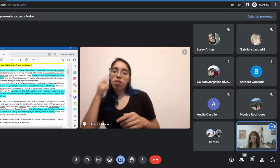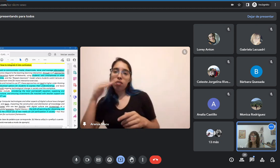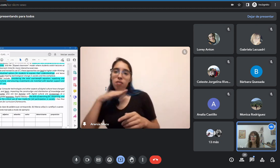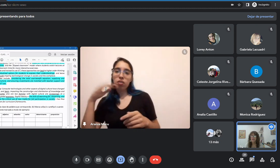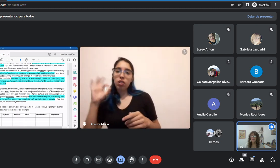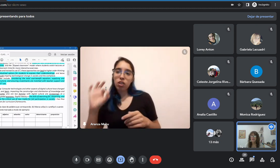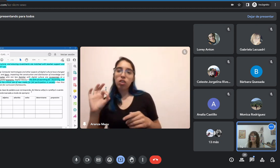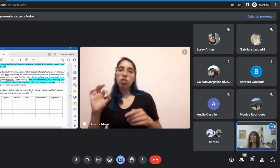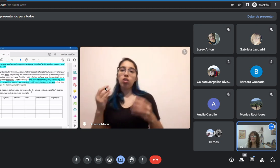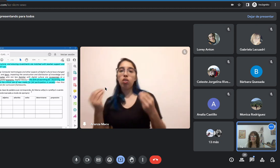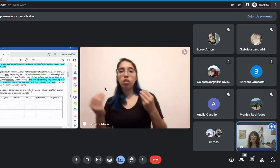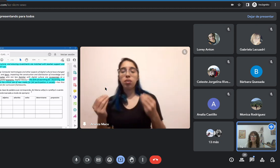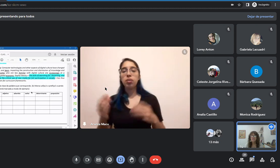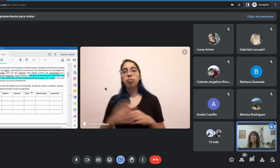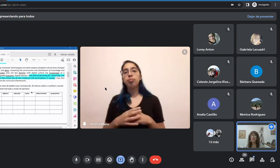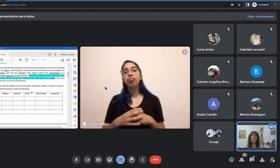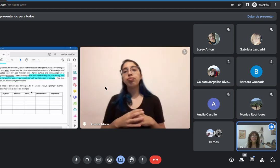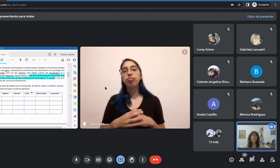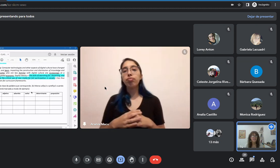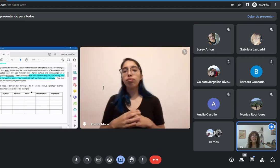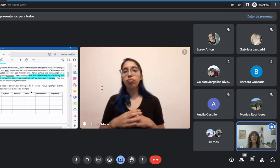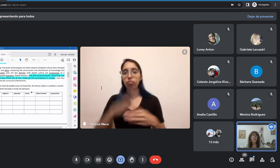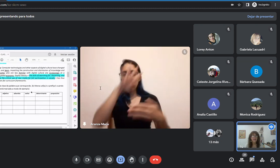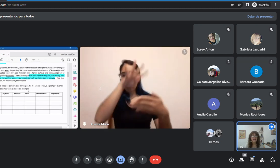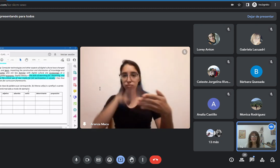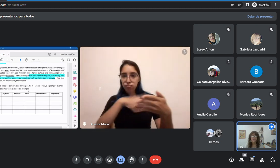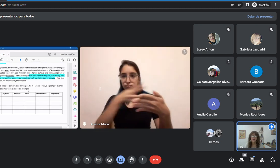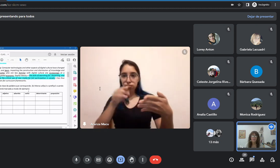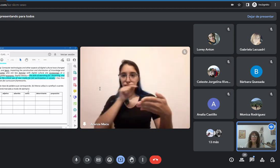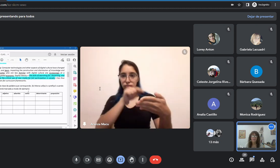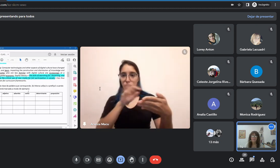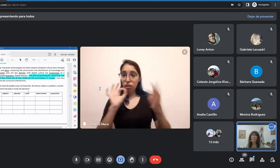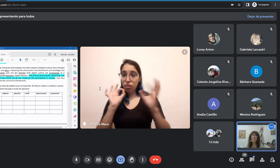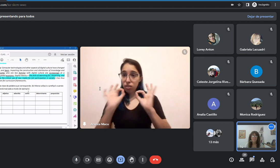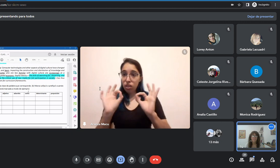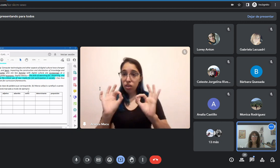Bien. No sé si lo alcanzaron a hacer a este.